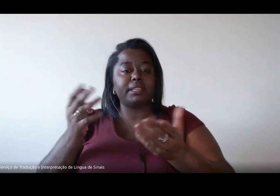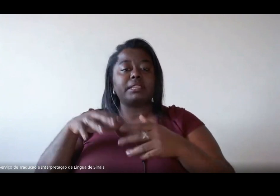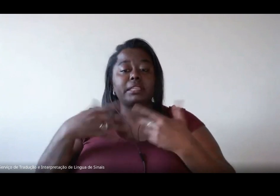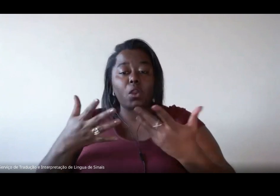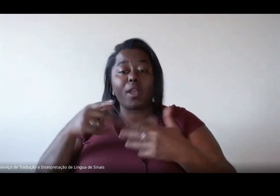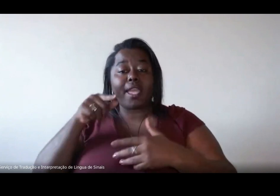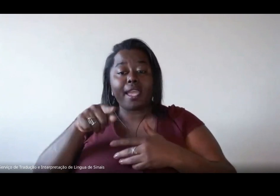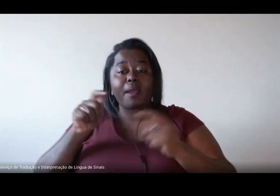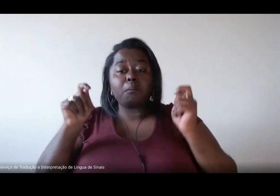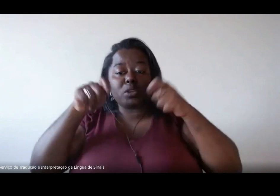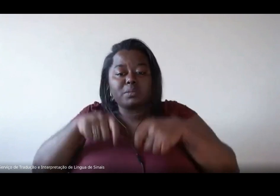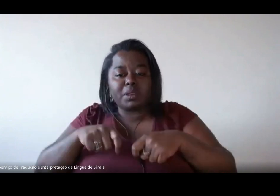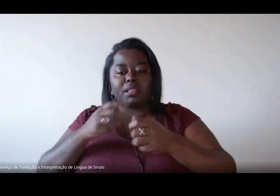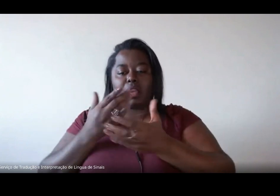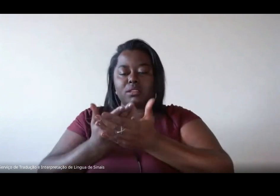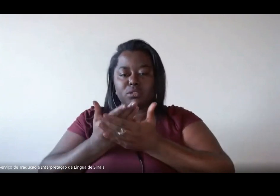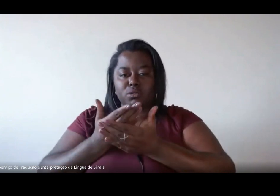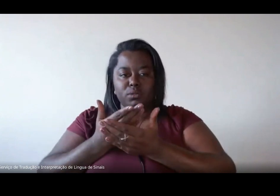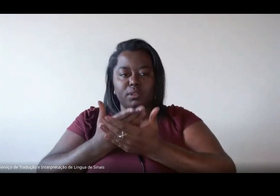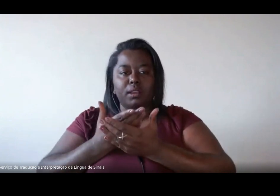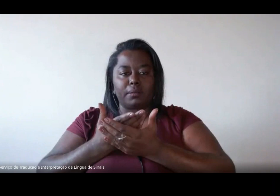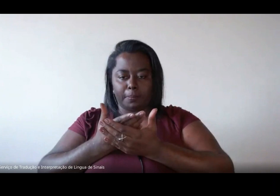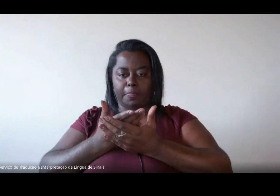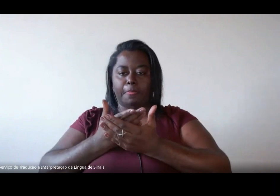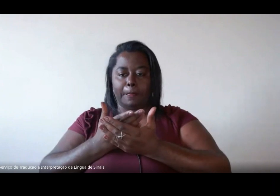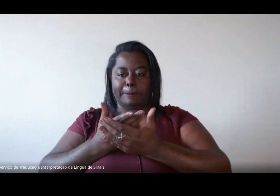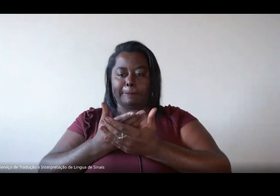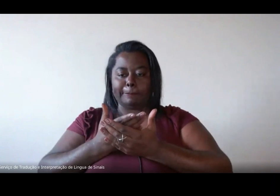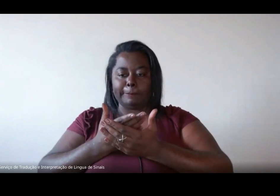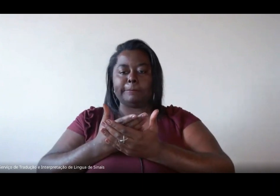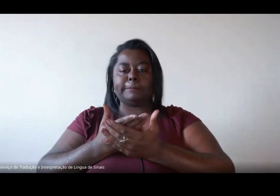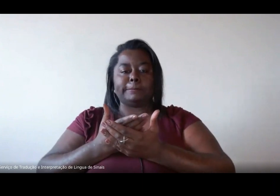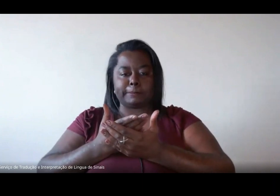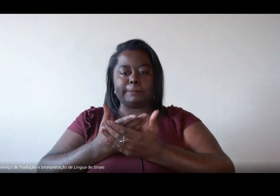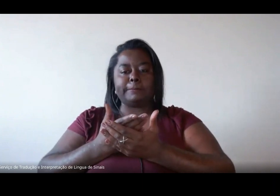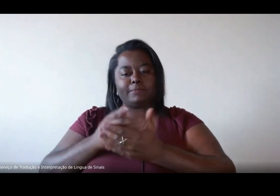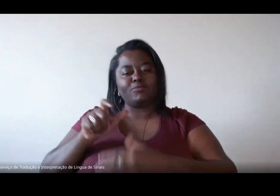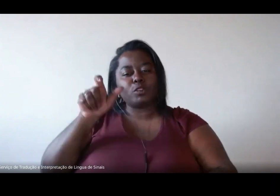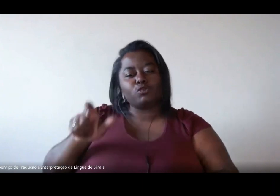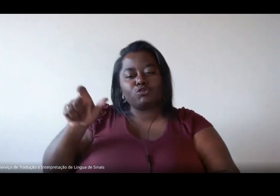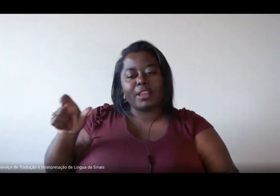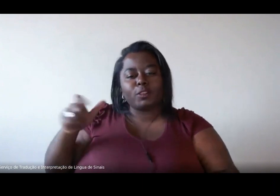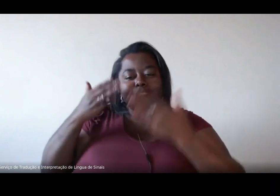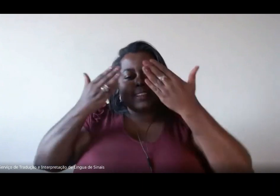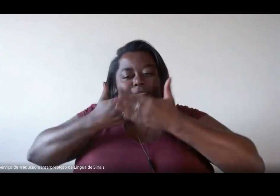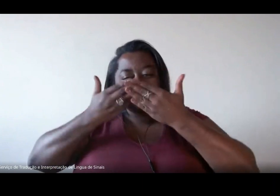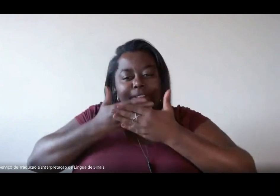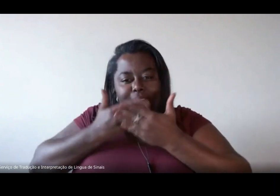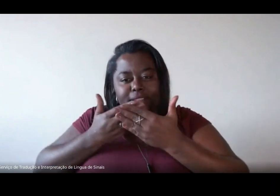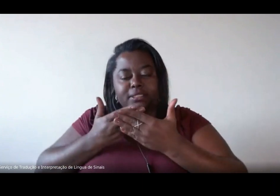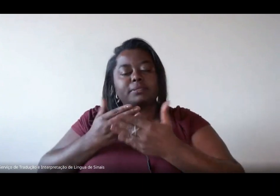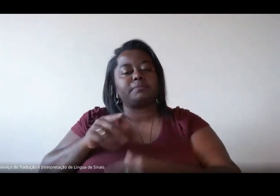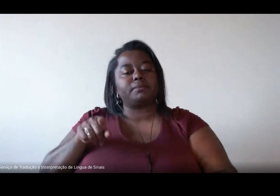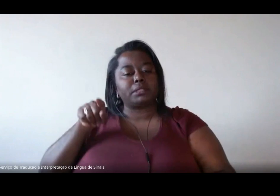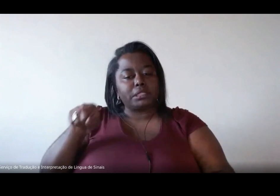assim, essa possibilidade de estudar, né, esses sujeitos invisíveis,